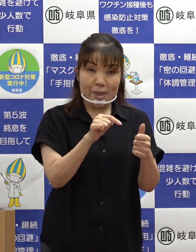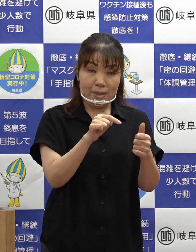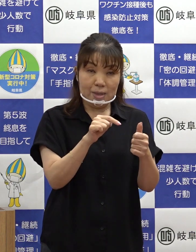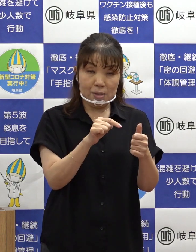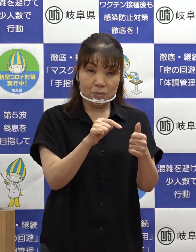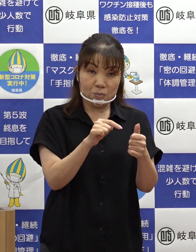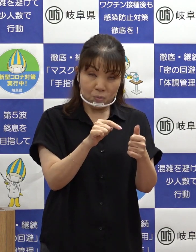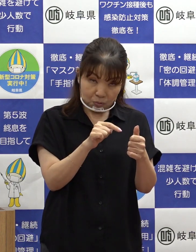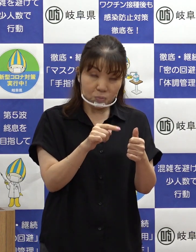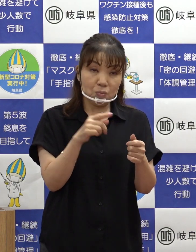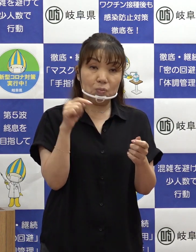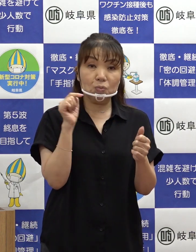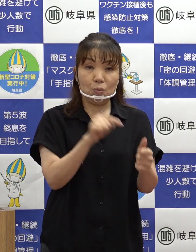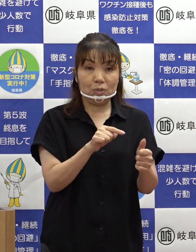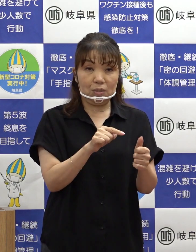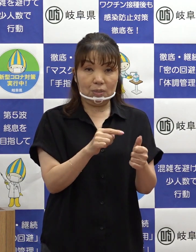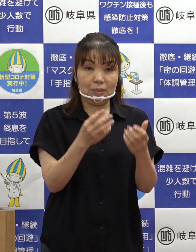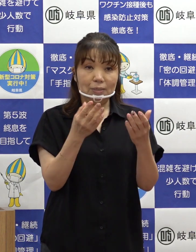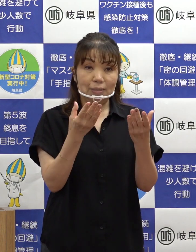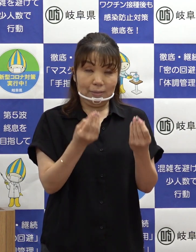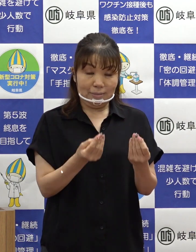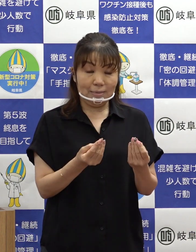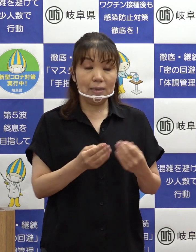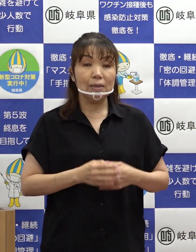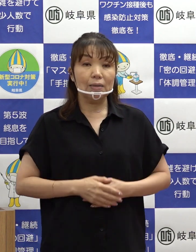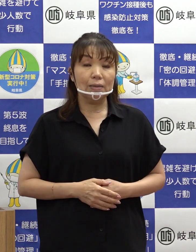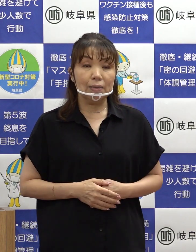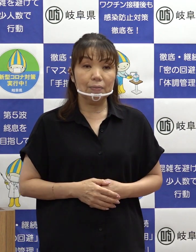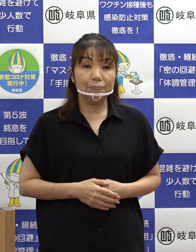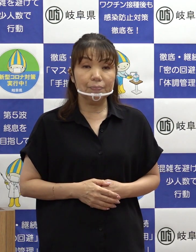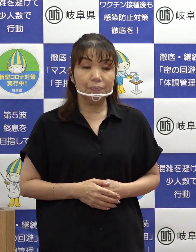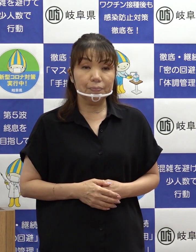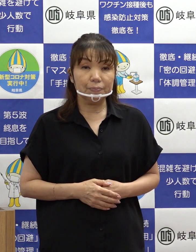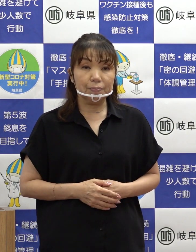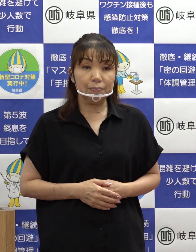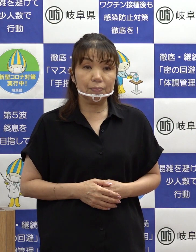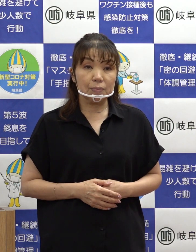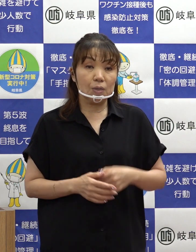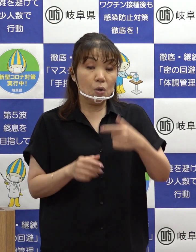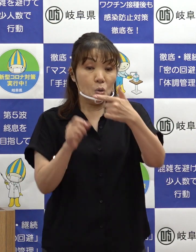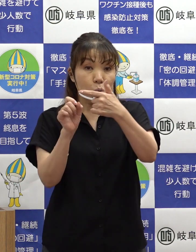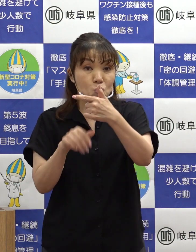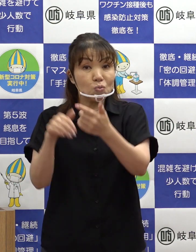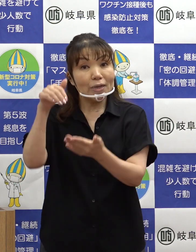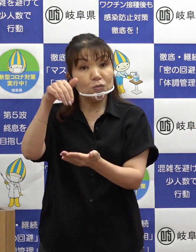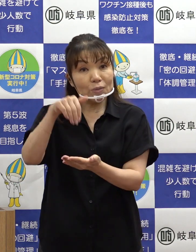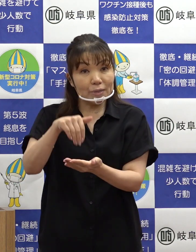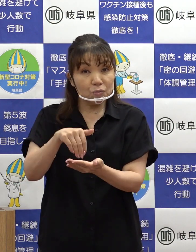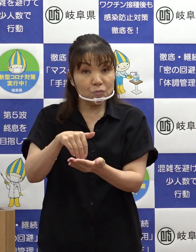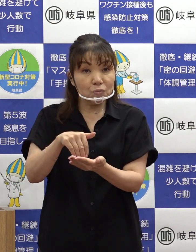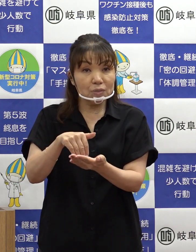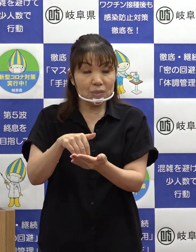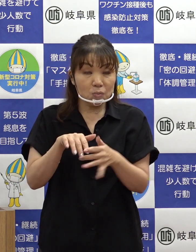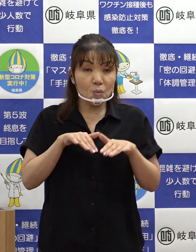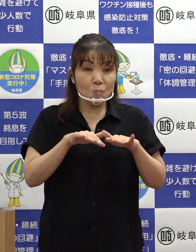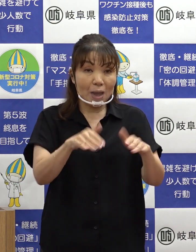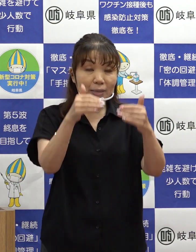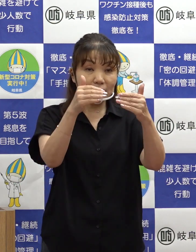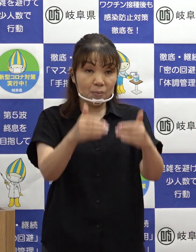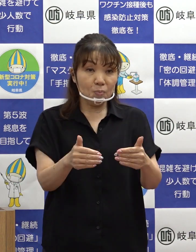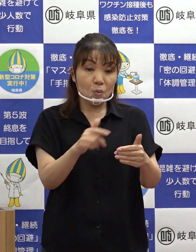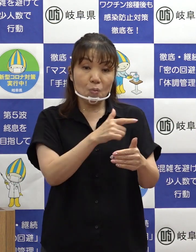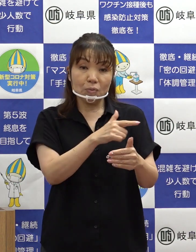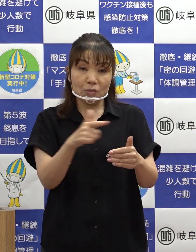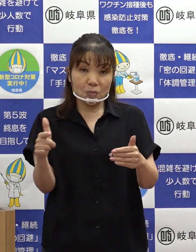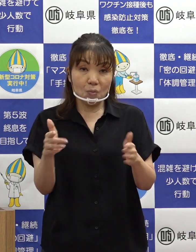くということでございます。ちなみに6月下旬にもまん延防止等重点措置